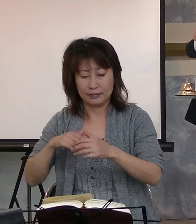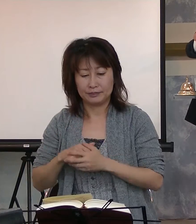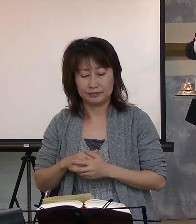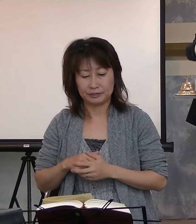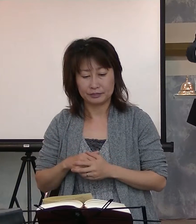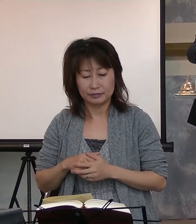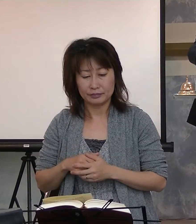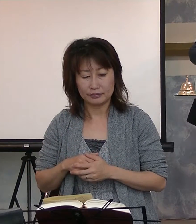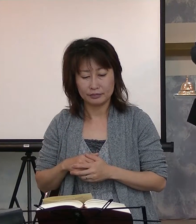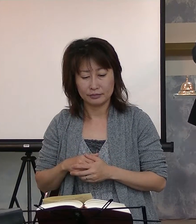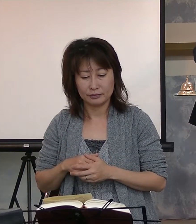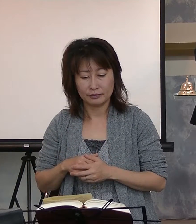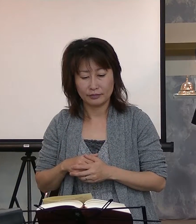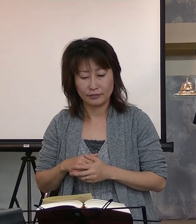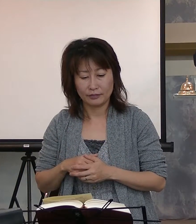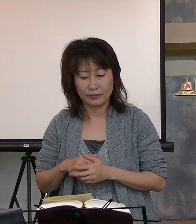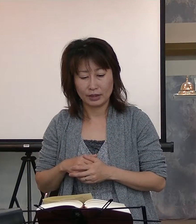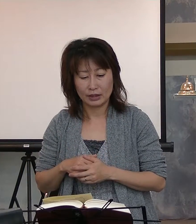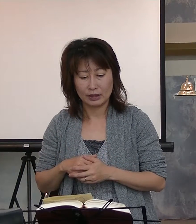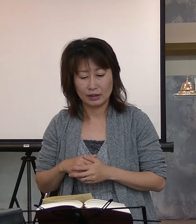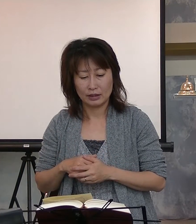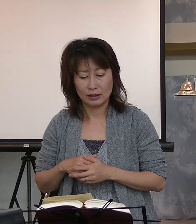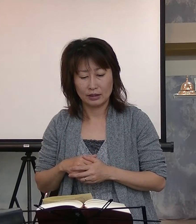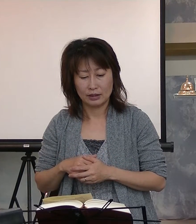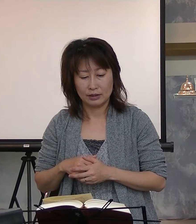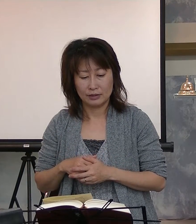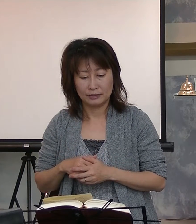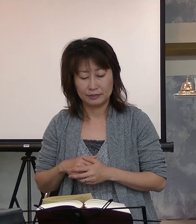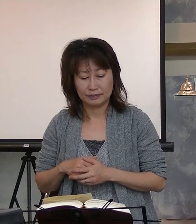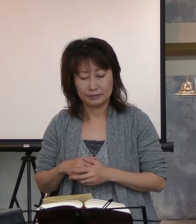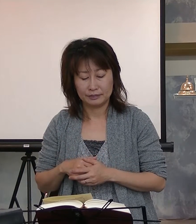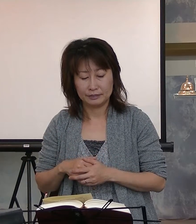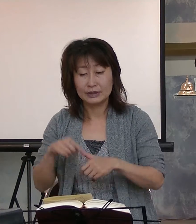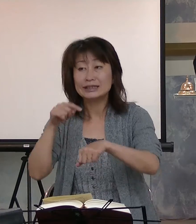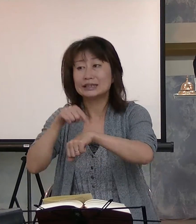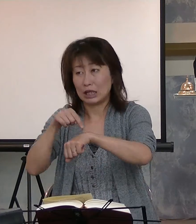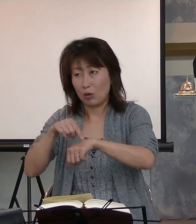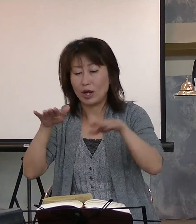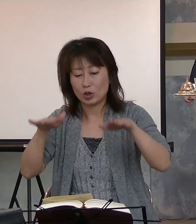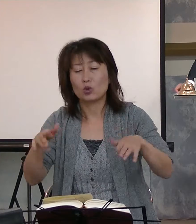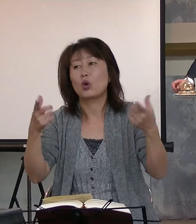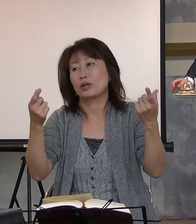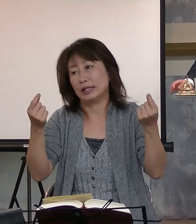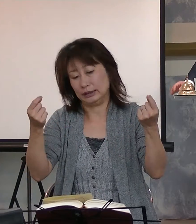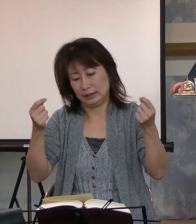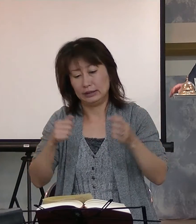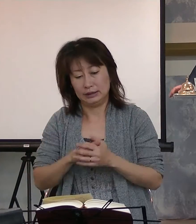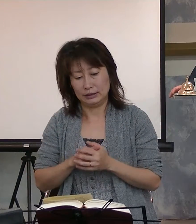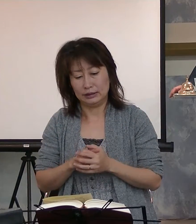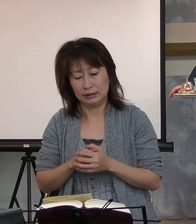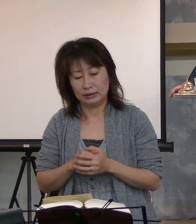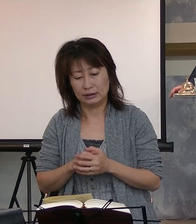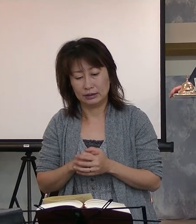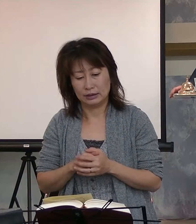拝をした方がいいかなと、思いますので、皆さん、あれいいですね、一日